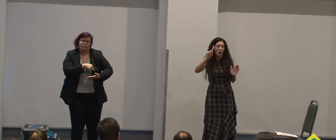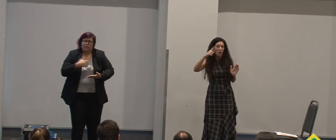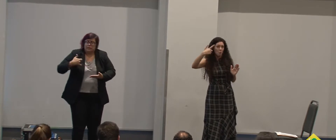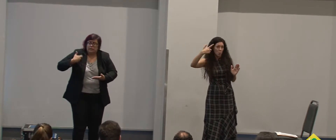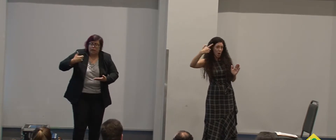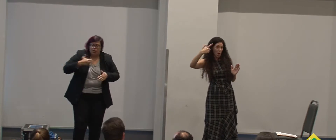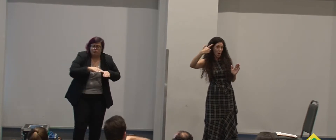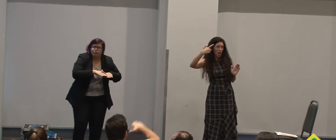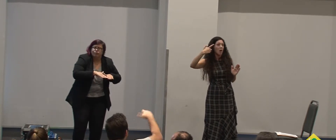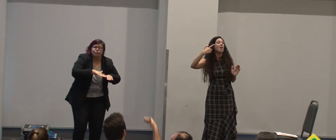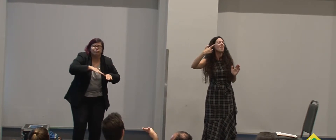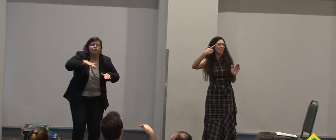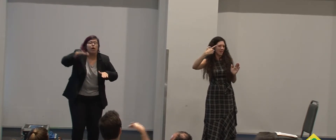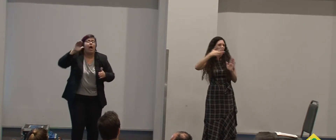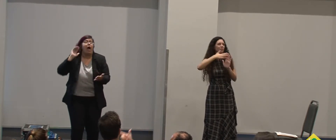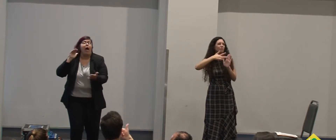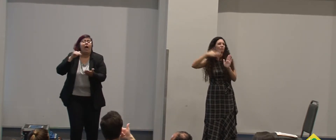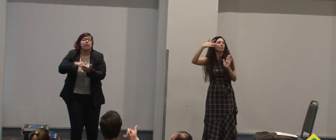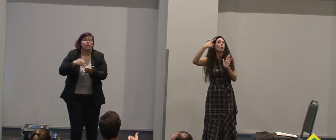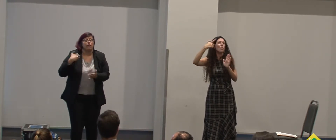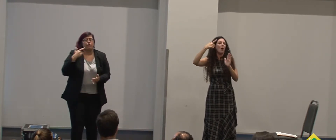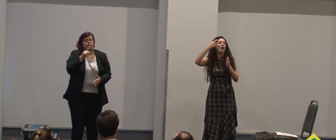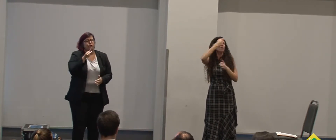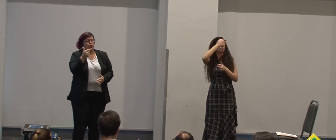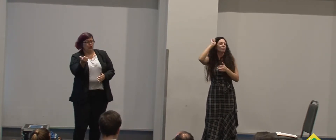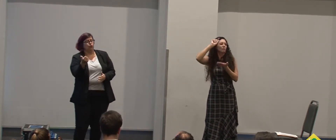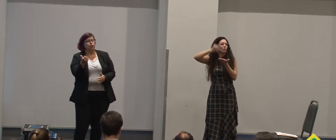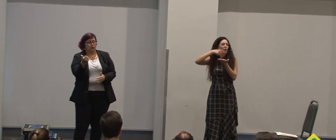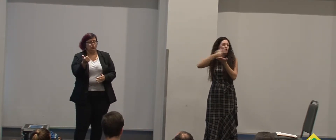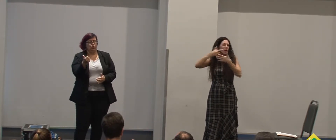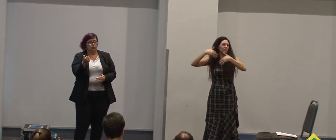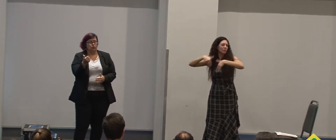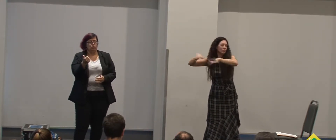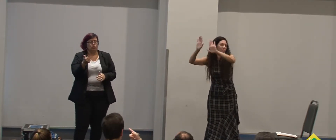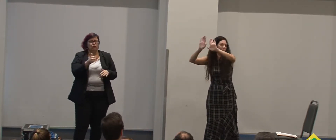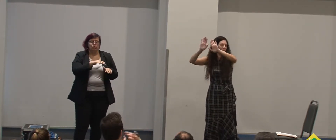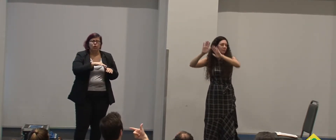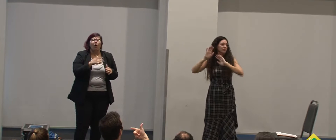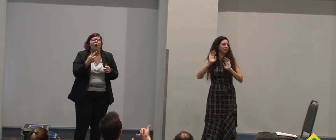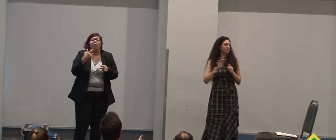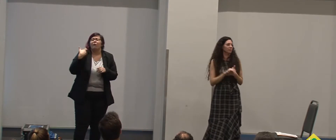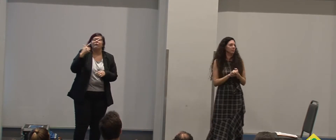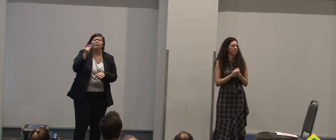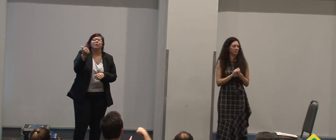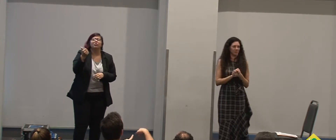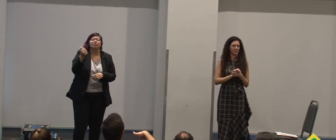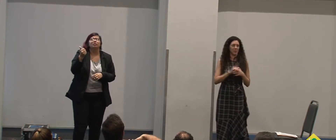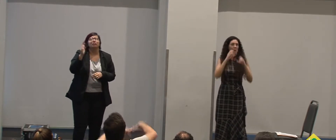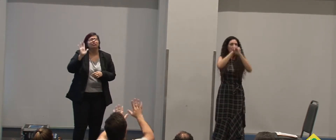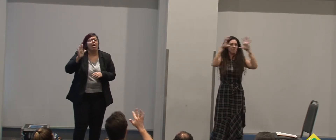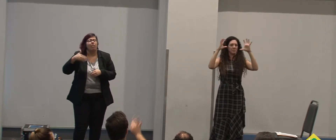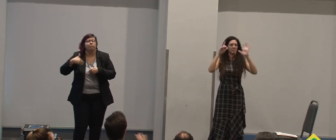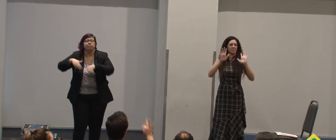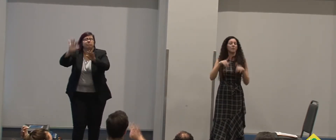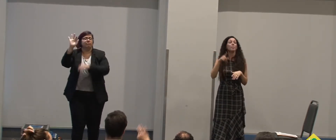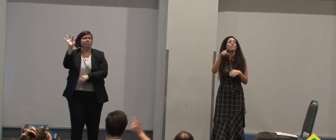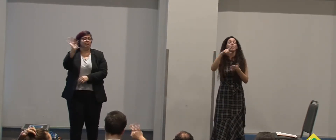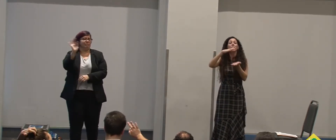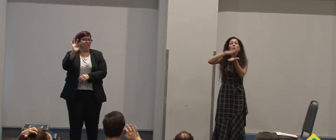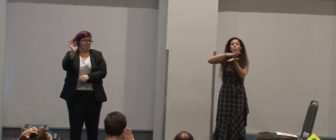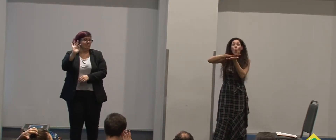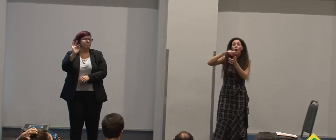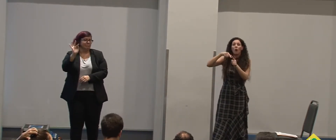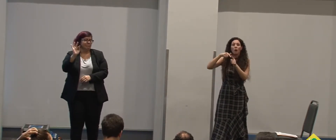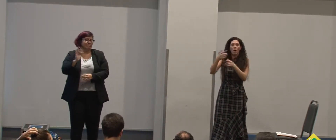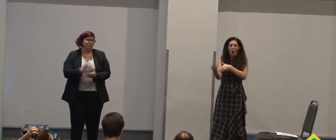estímulos. E aí, quando ele vai alcançando certa idade, normalmente até 21 anos, e aí